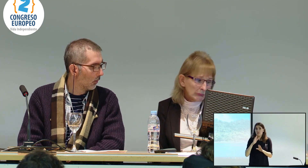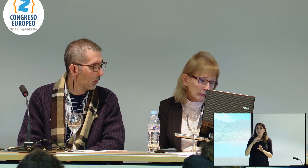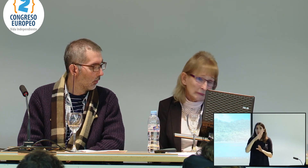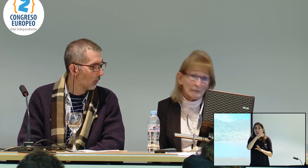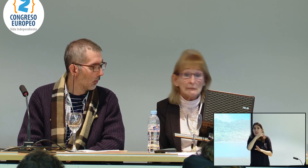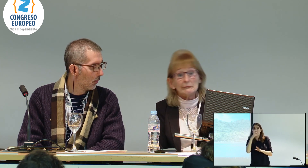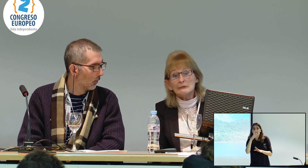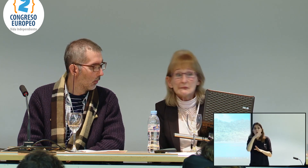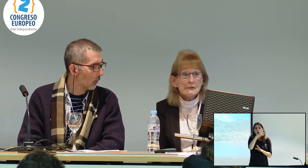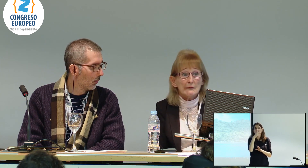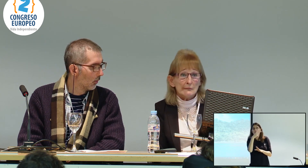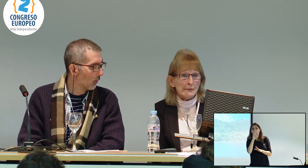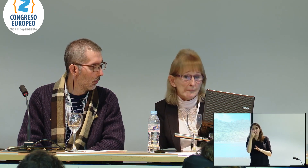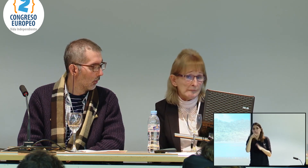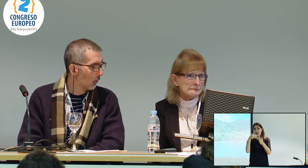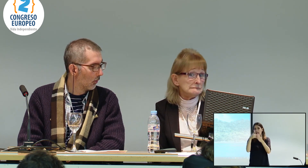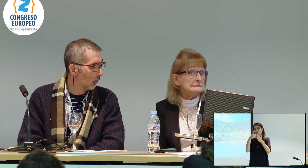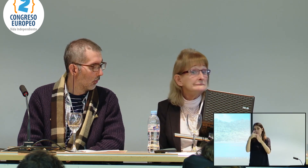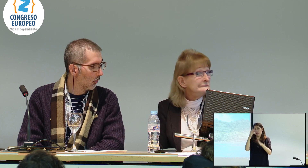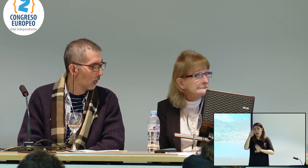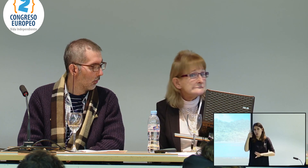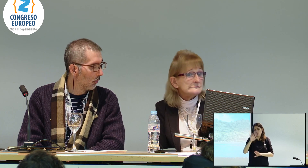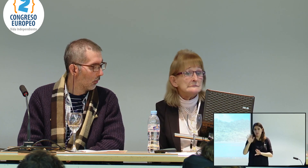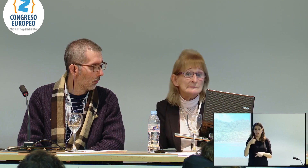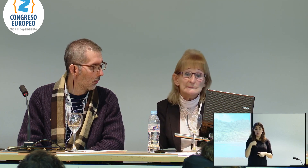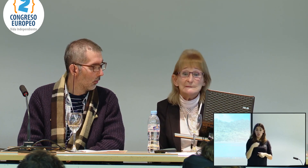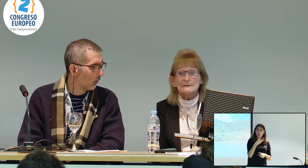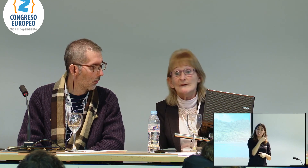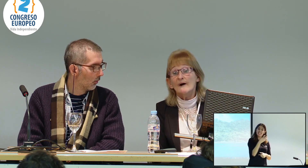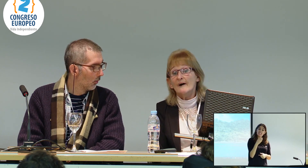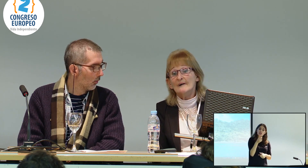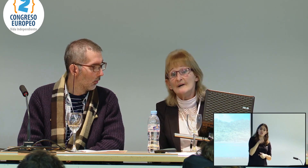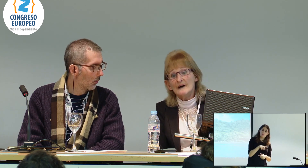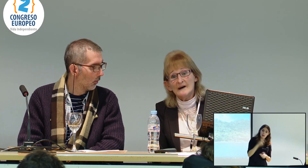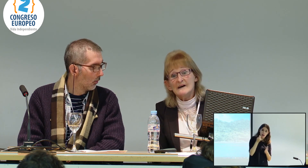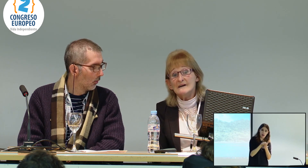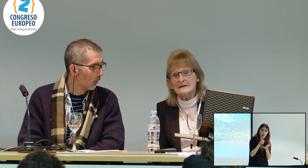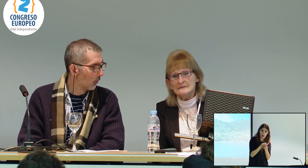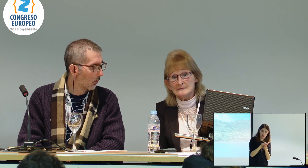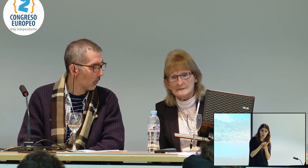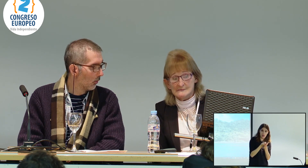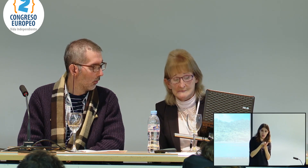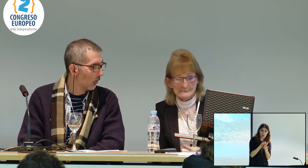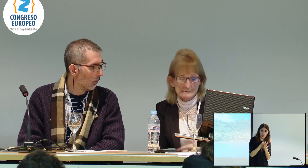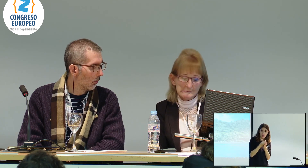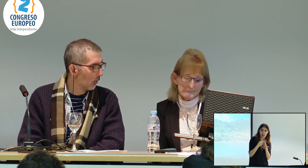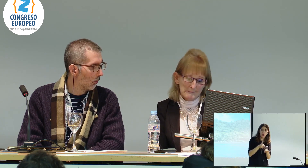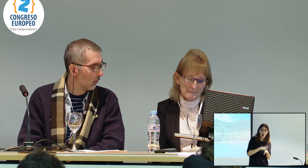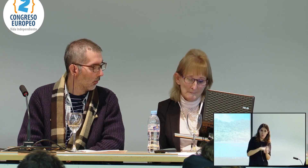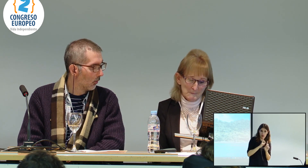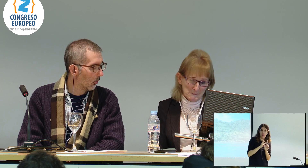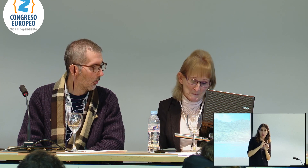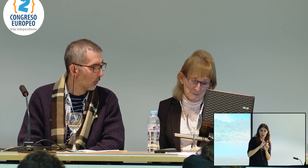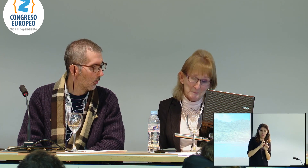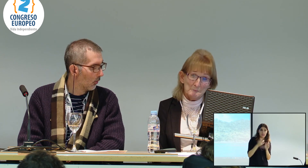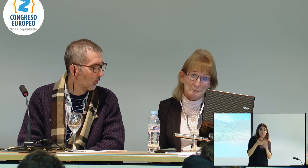y 120.000 euros, en lugar de los 300.000 que he tenido que invertir yo. En la práctica, es como